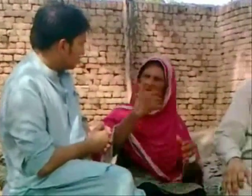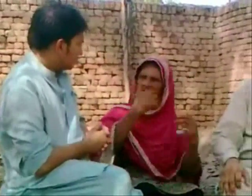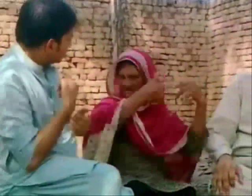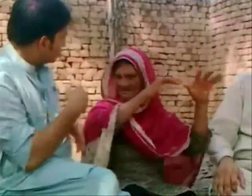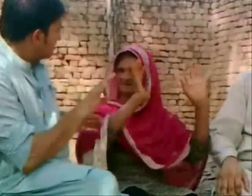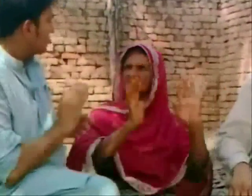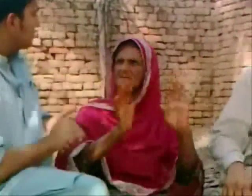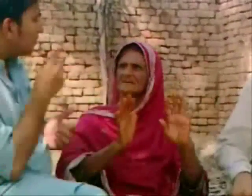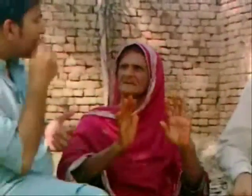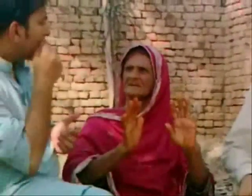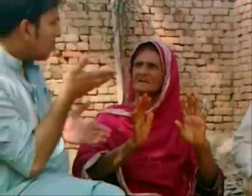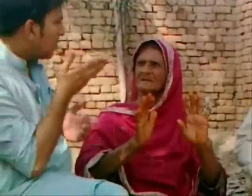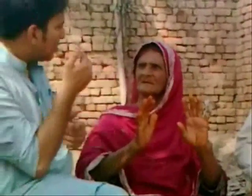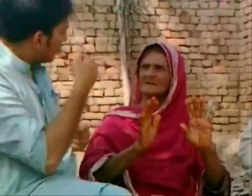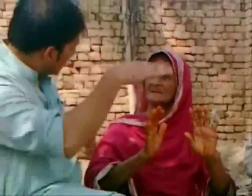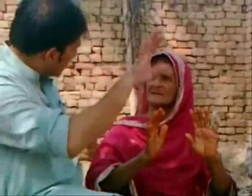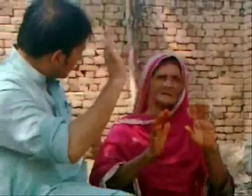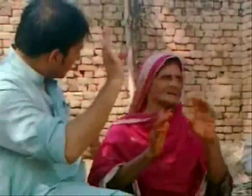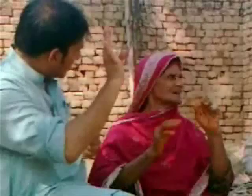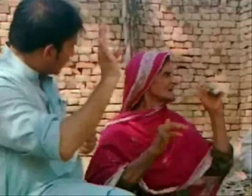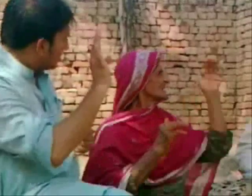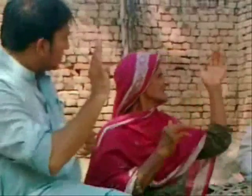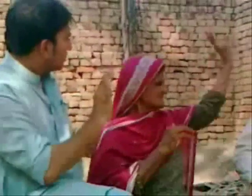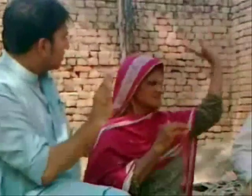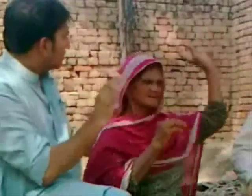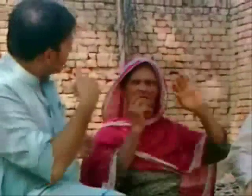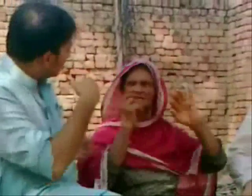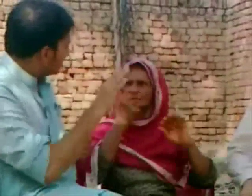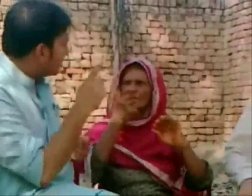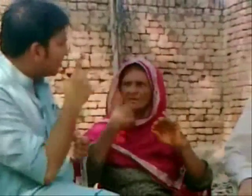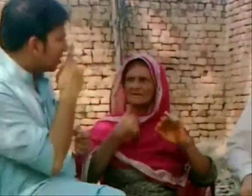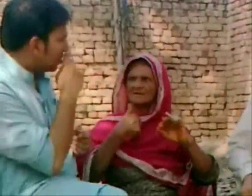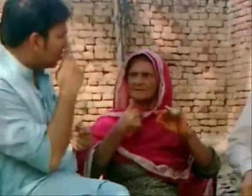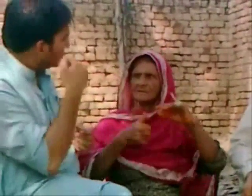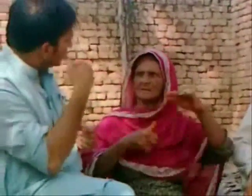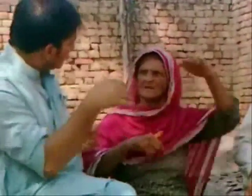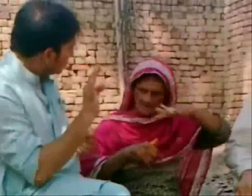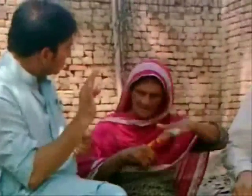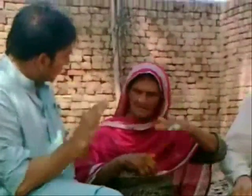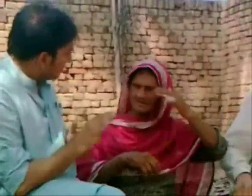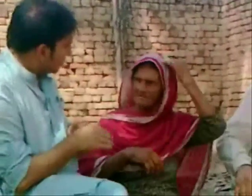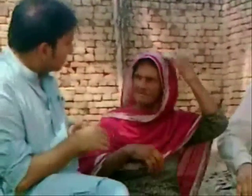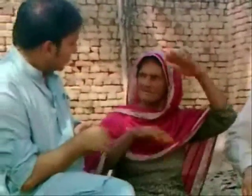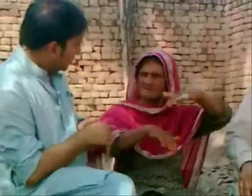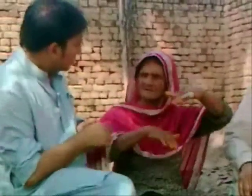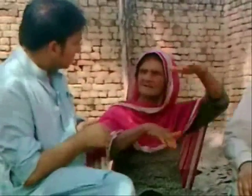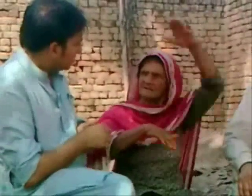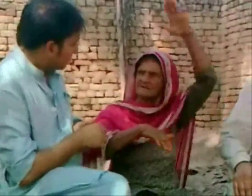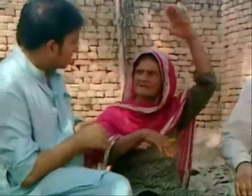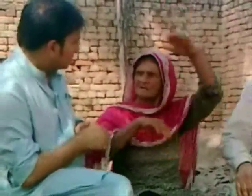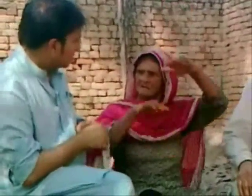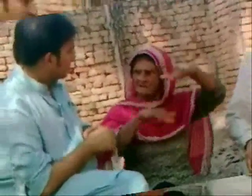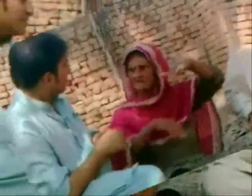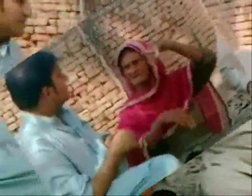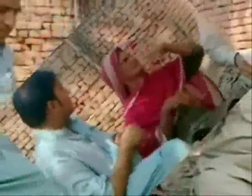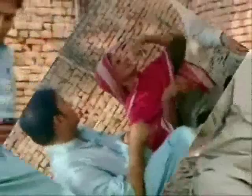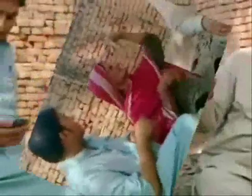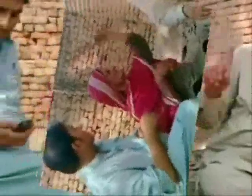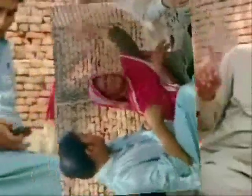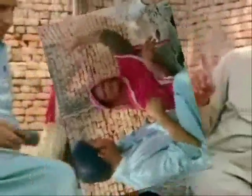साहब ने इस परेशान औरत को कपड़े और पैसे तोहफा दिया। और इश्फाक अहमद गुज्जर साहब की